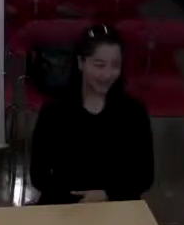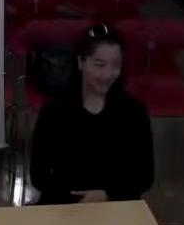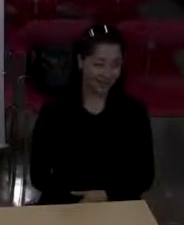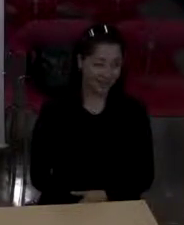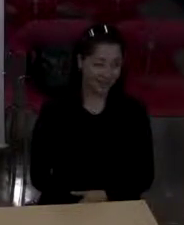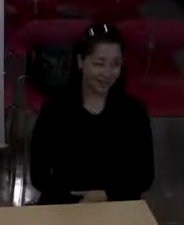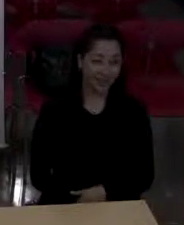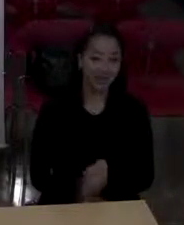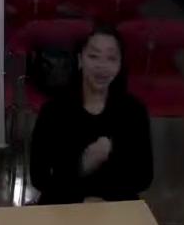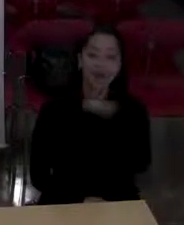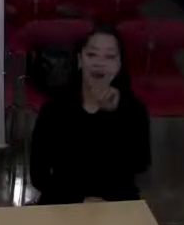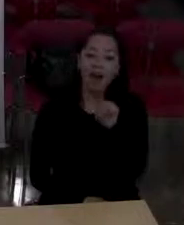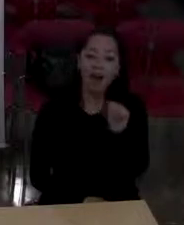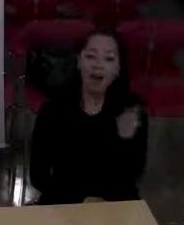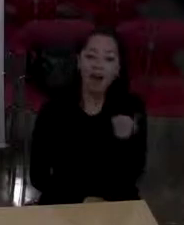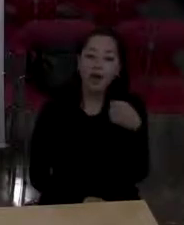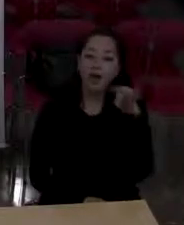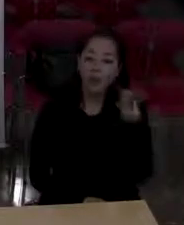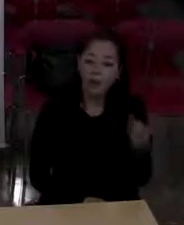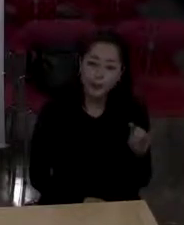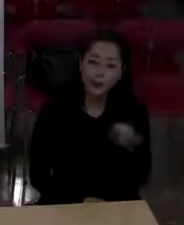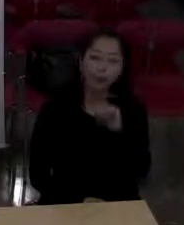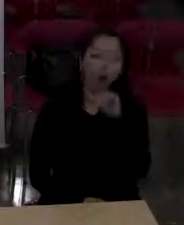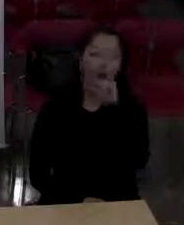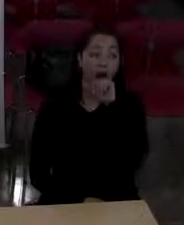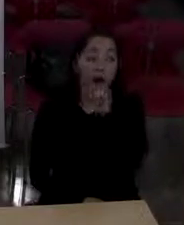Cucu. A, gu.